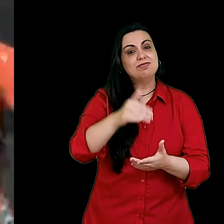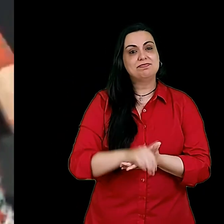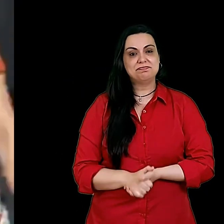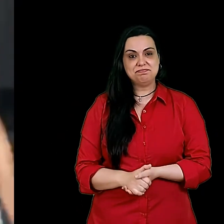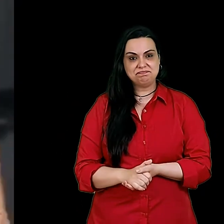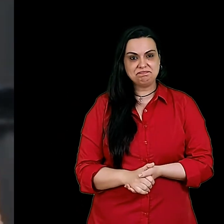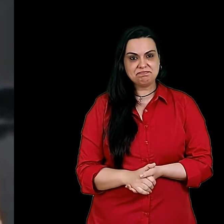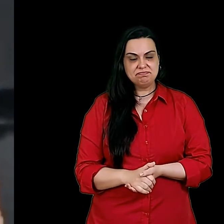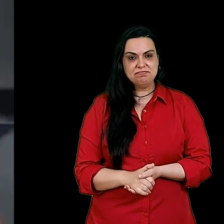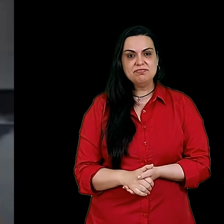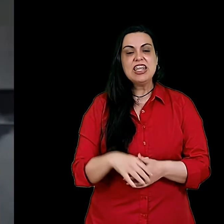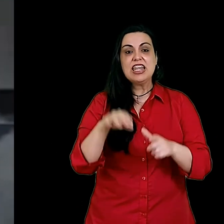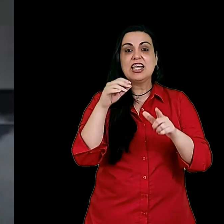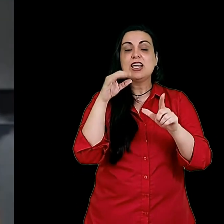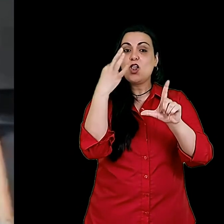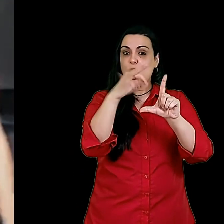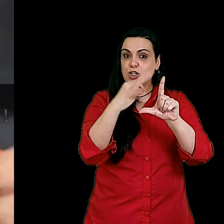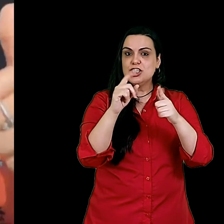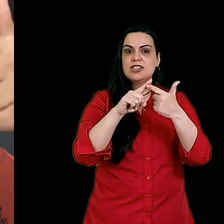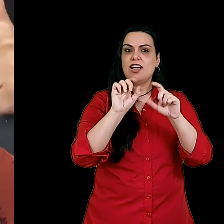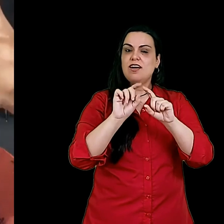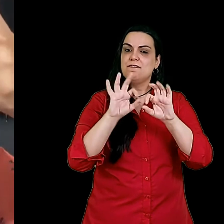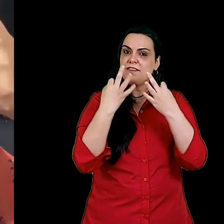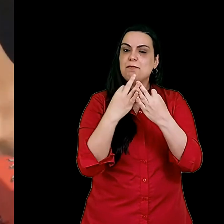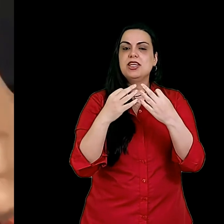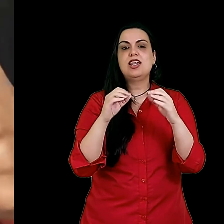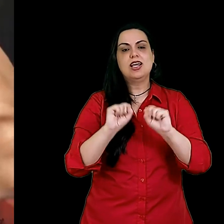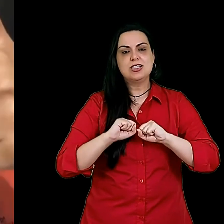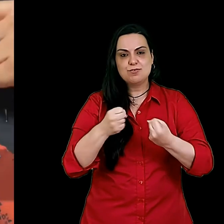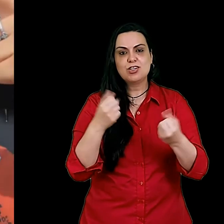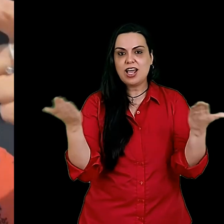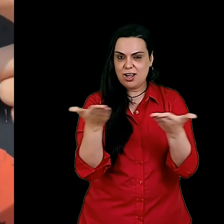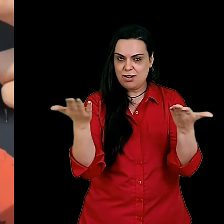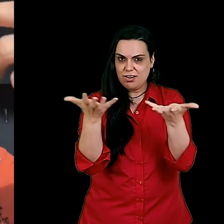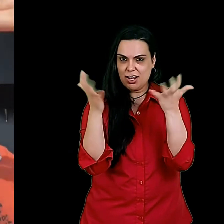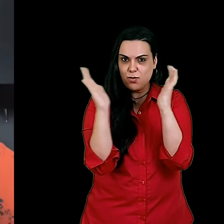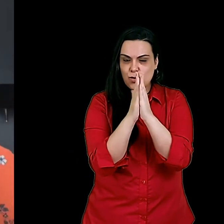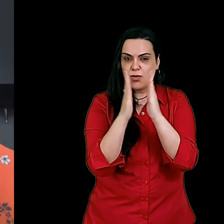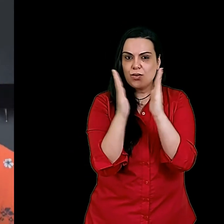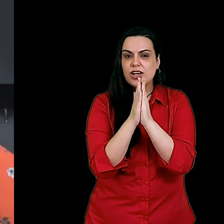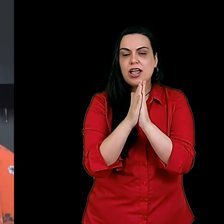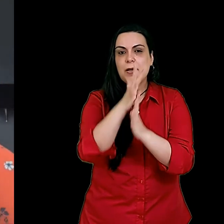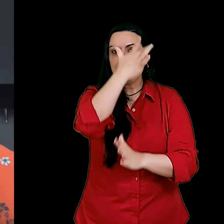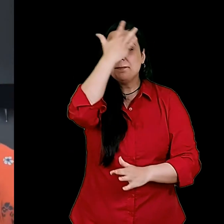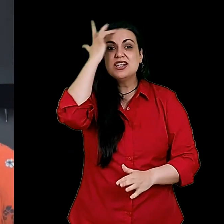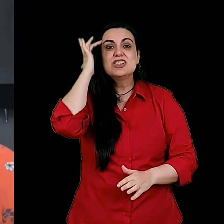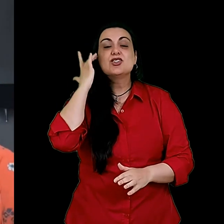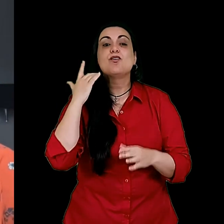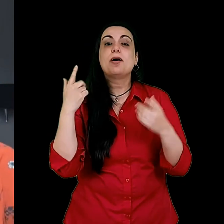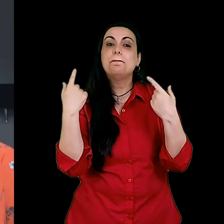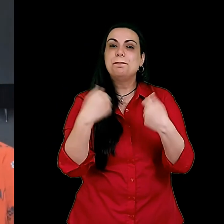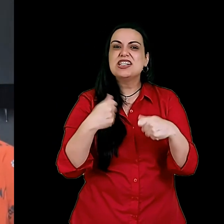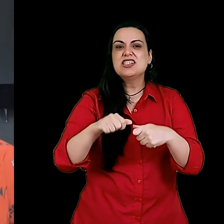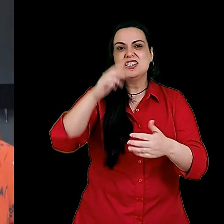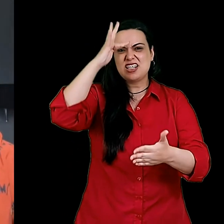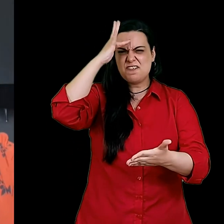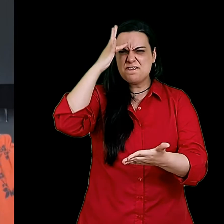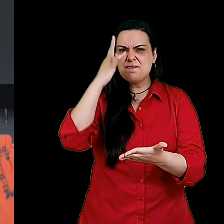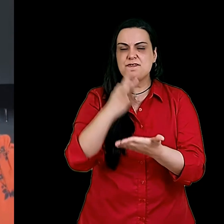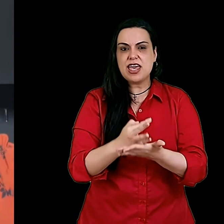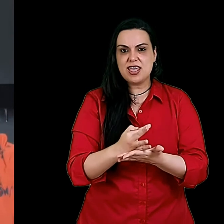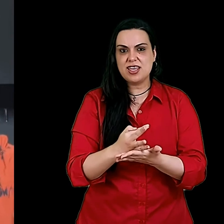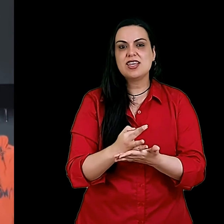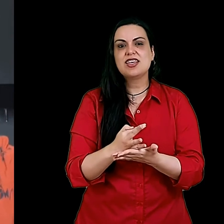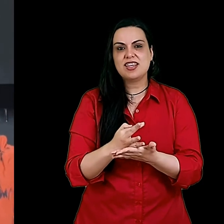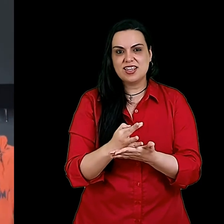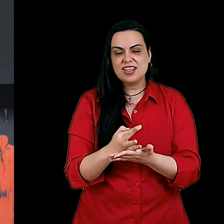tenho disposição. Deus vai usar essa gente. Logística, família e esforço. Eu quero orar agora por pessoas